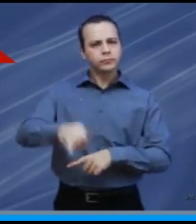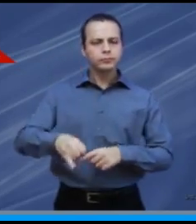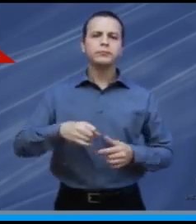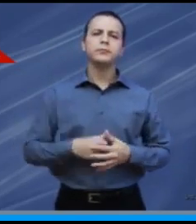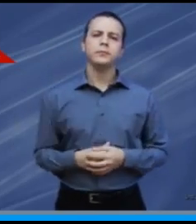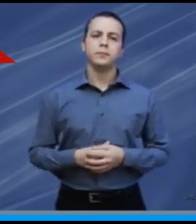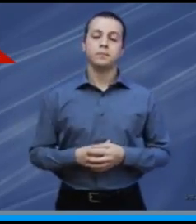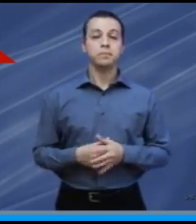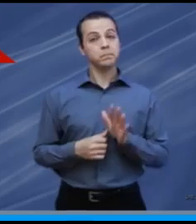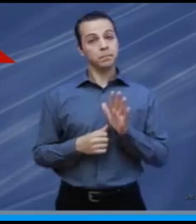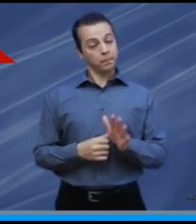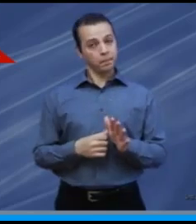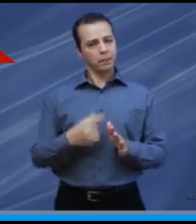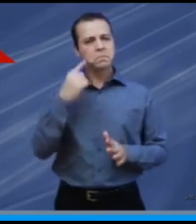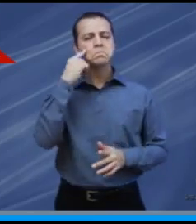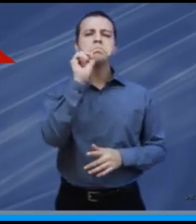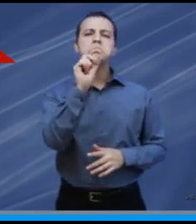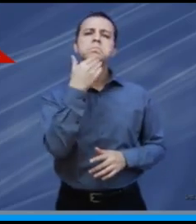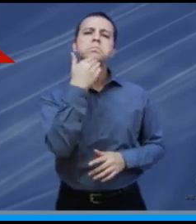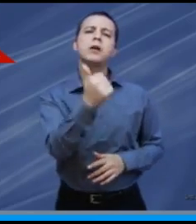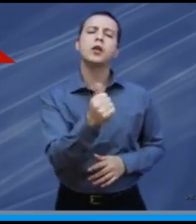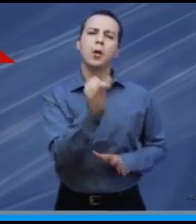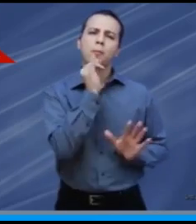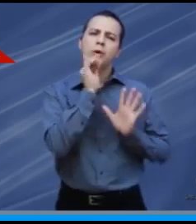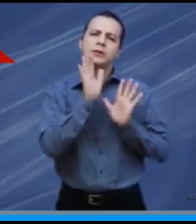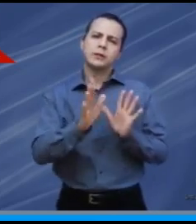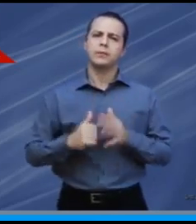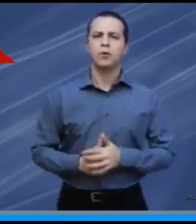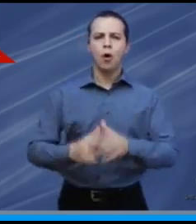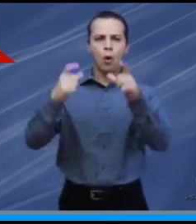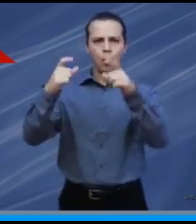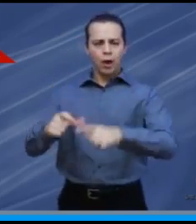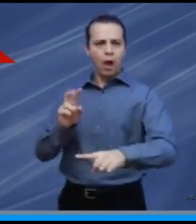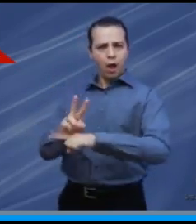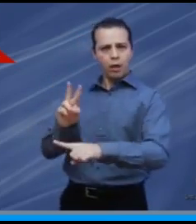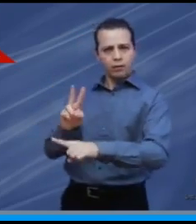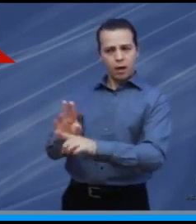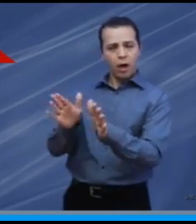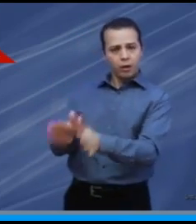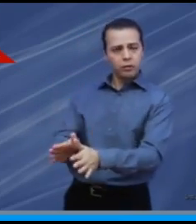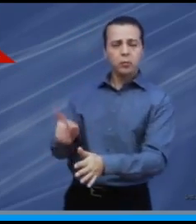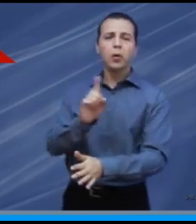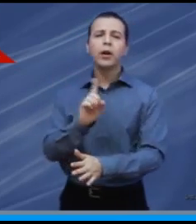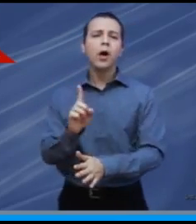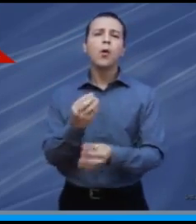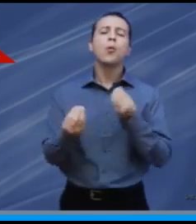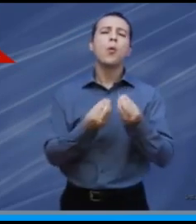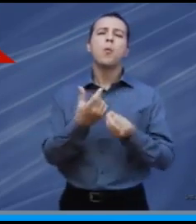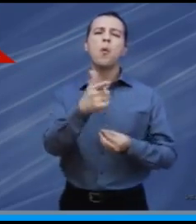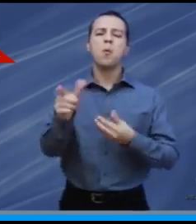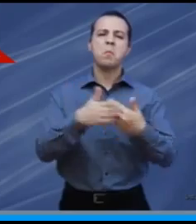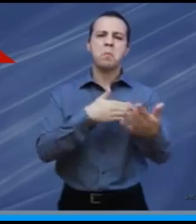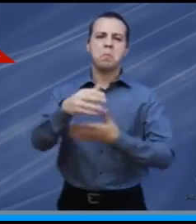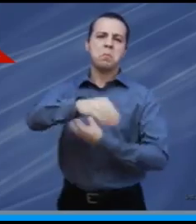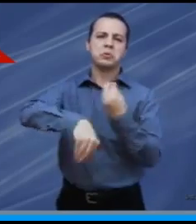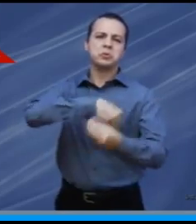situação. O que seria melhor, assim, um local reservado lá, específico ou